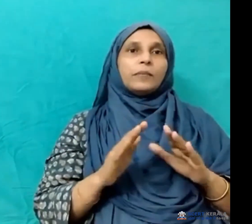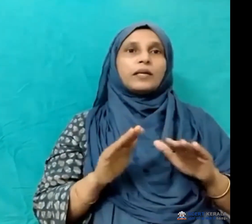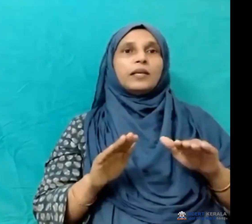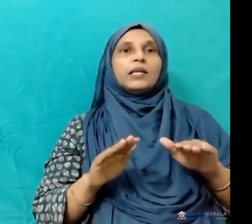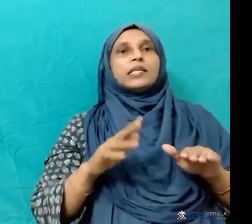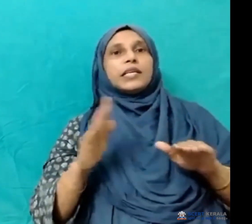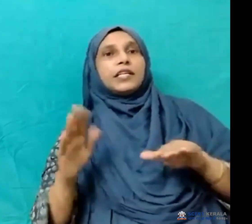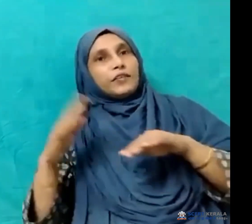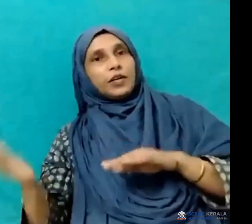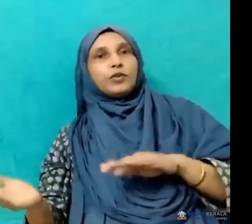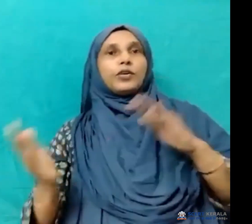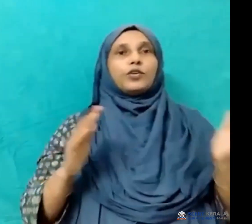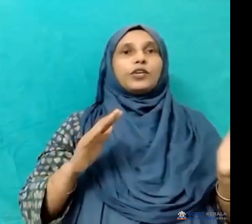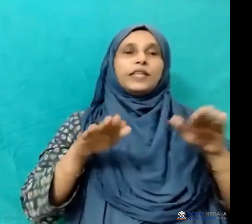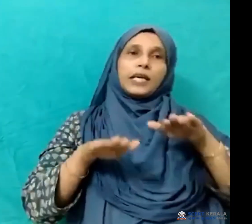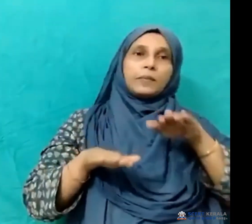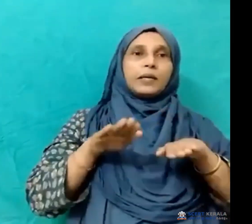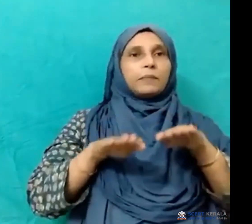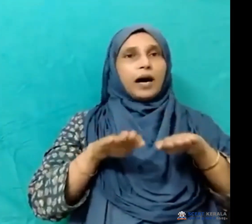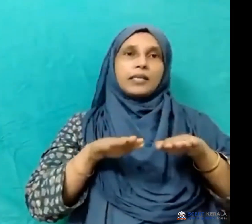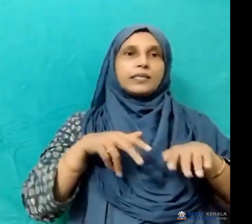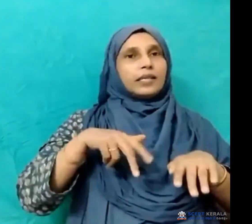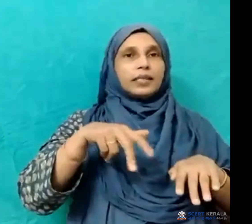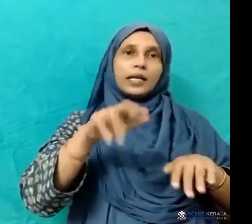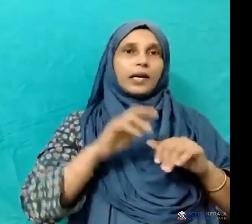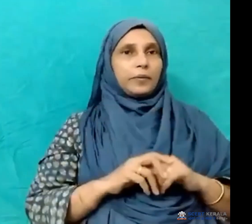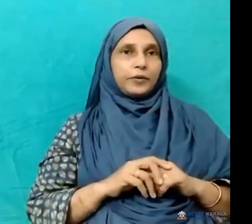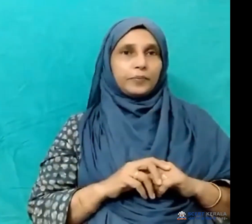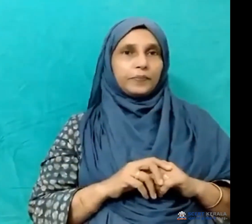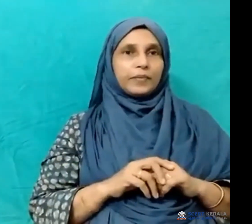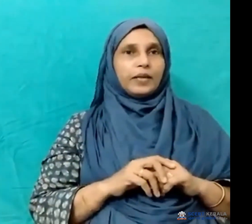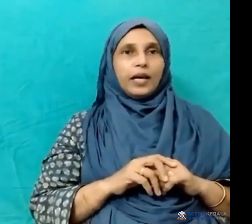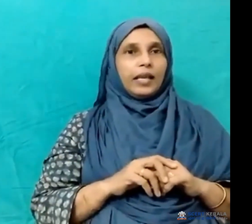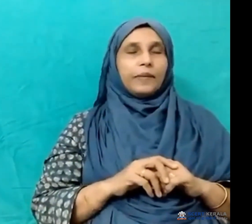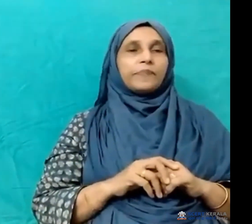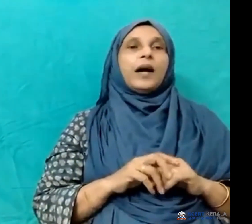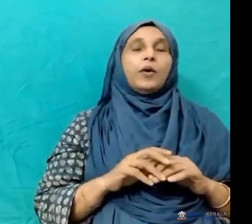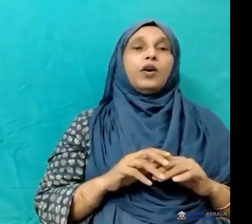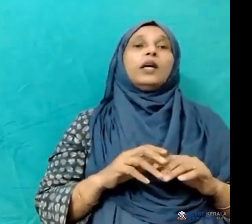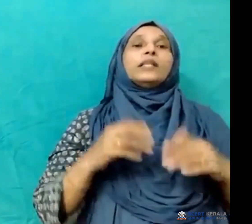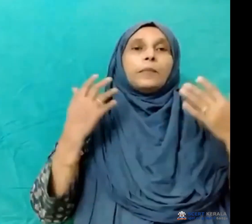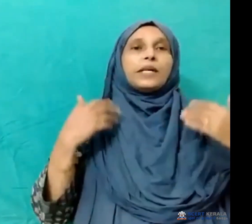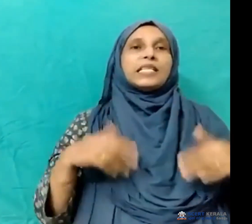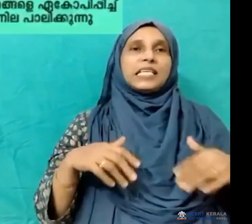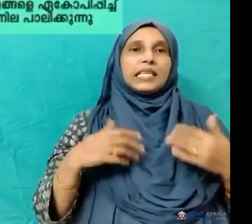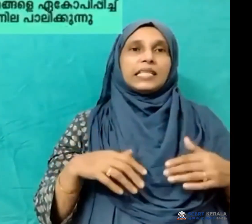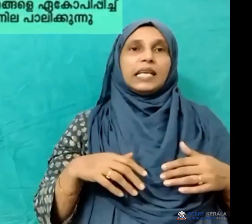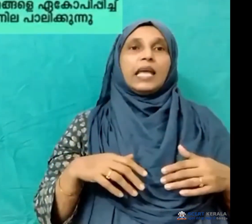നമുക്ക് ശരീരം ഇങ്ങോട്ടോ വീഴാതെ നമുക്ക് ബാലൻസിന് നടക്കാൻ പറ്റും അല്ലെ. അപ്പോ നമ്മുടെ ശരീരത്തിലെ